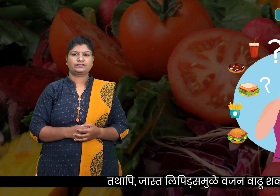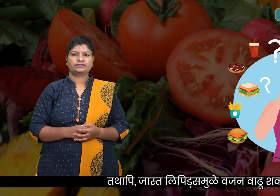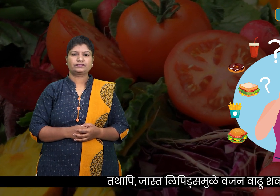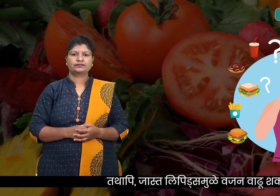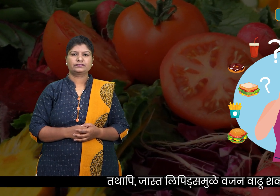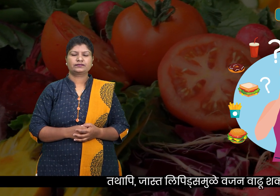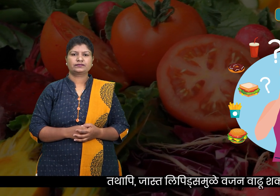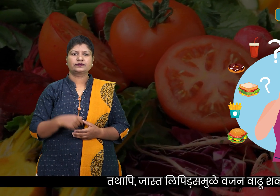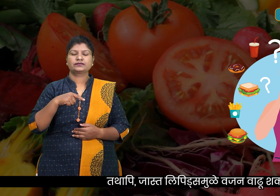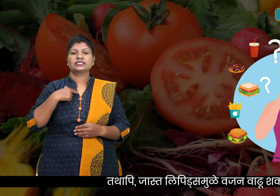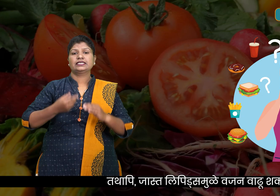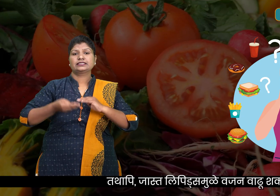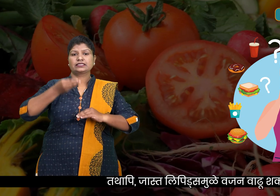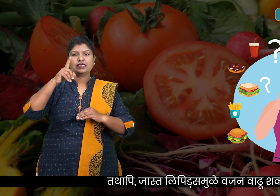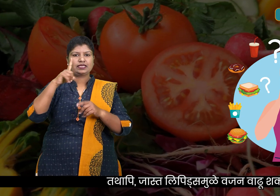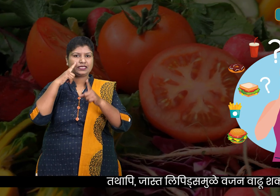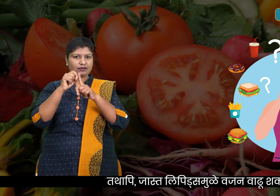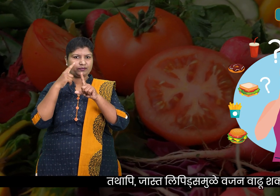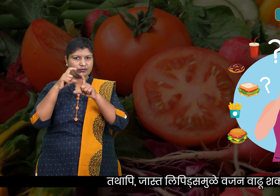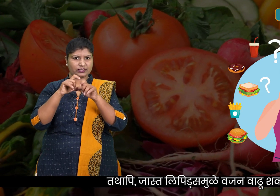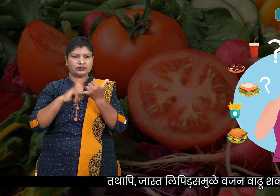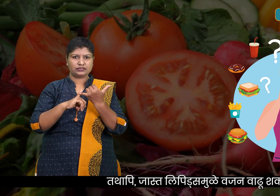तथापि जास्त लिपिड्समुळे वजन वाढू शकते